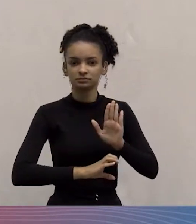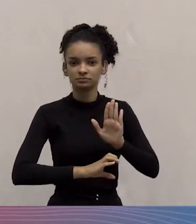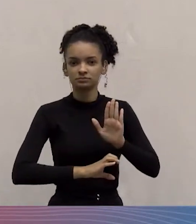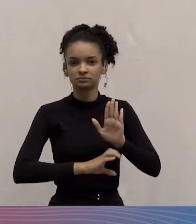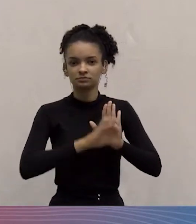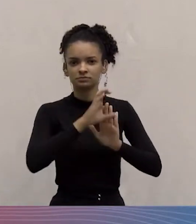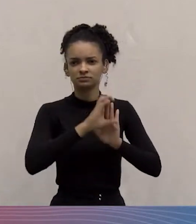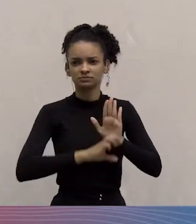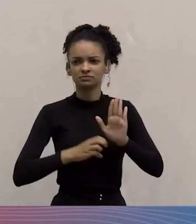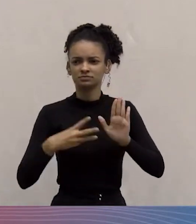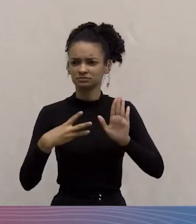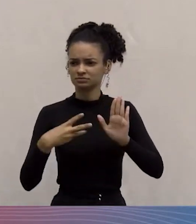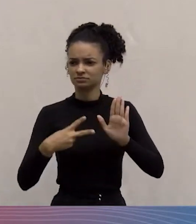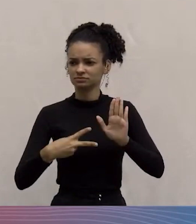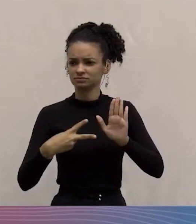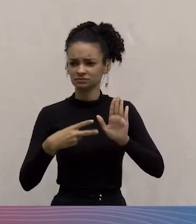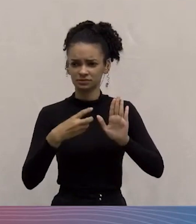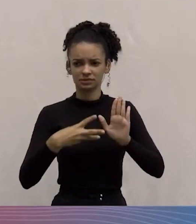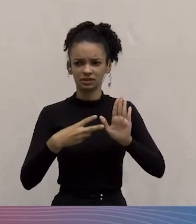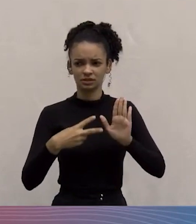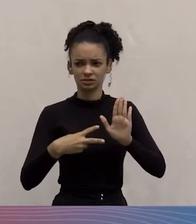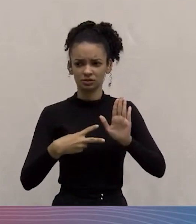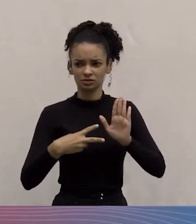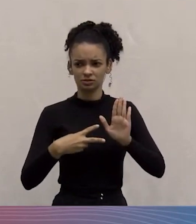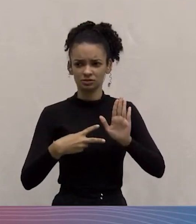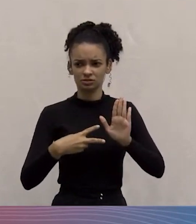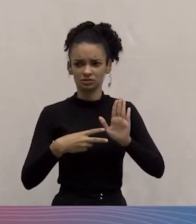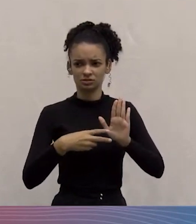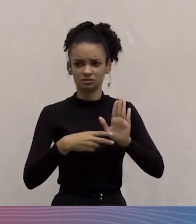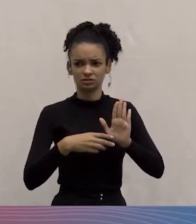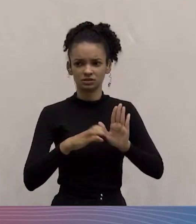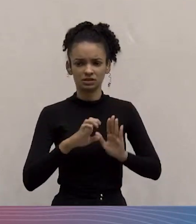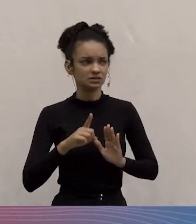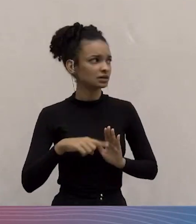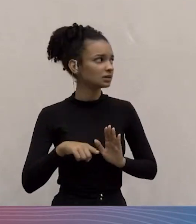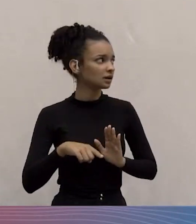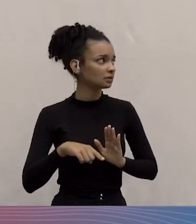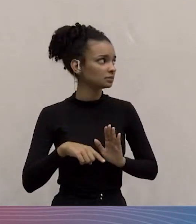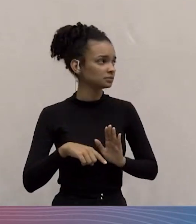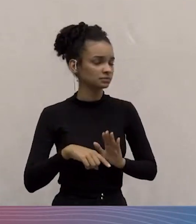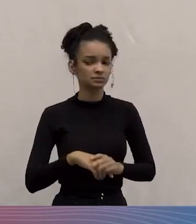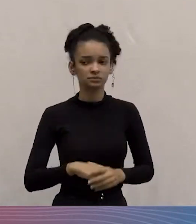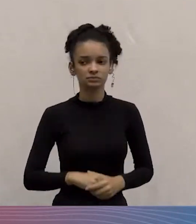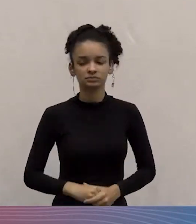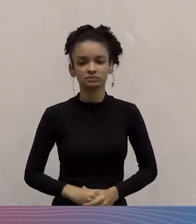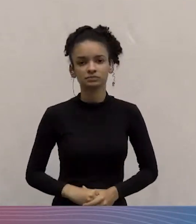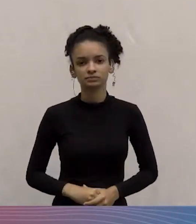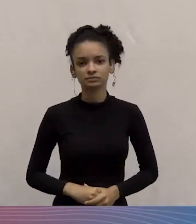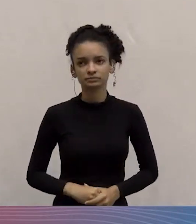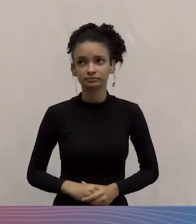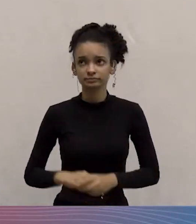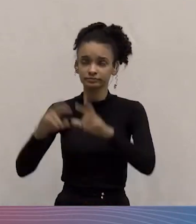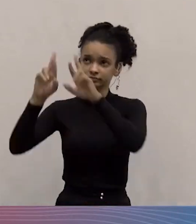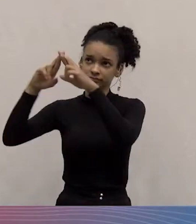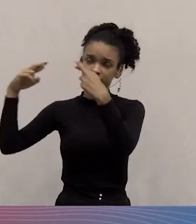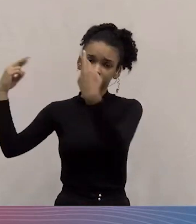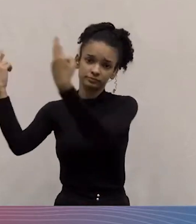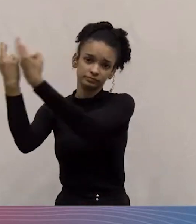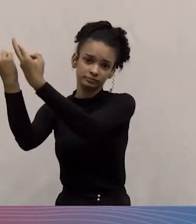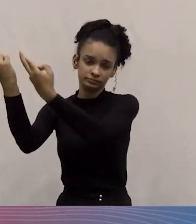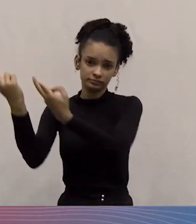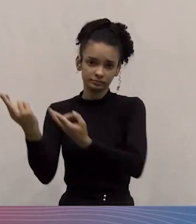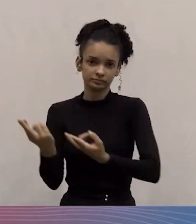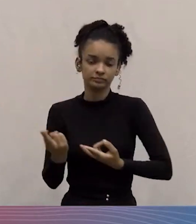vamos derrubar essa grande estátua que é governo humano. E vamos trazer o reino do nosso Senhor